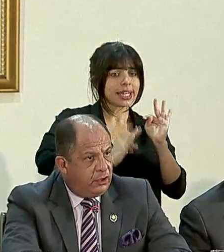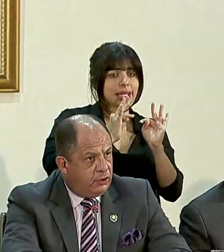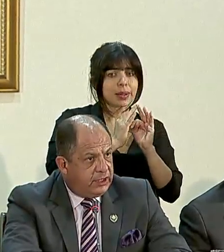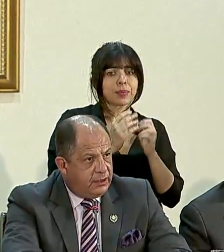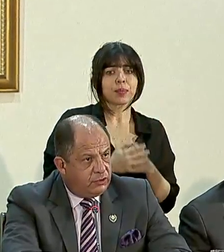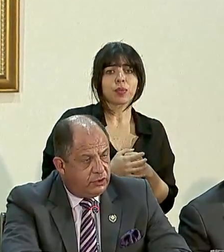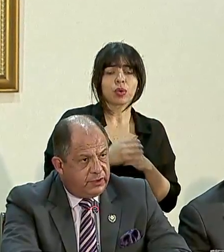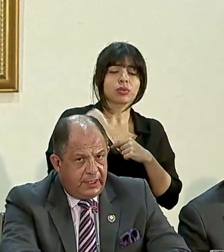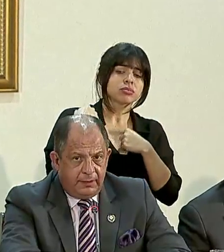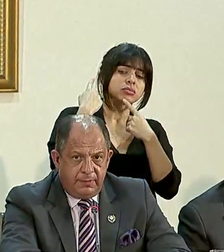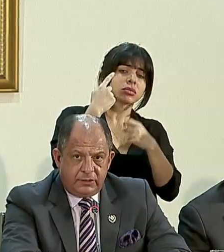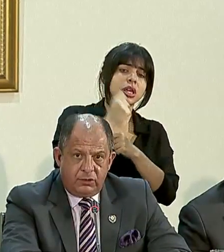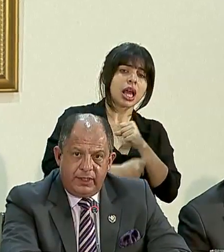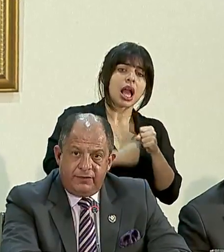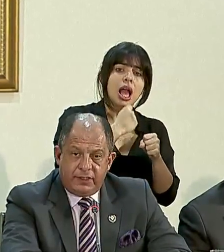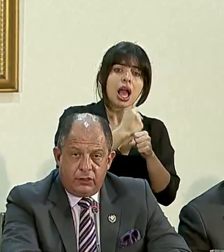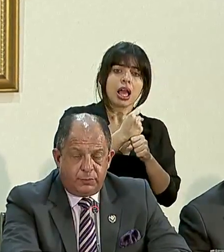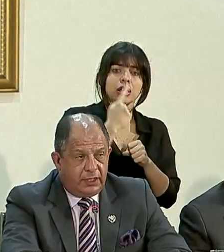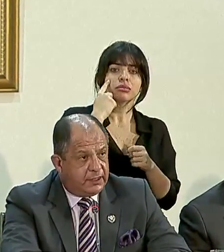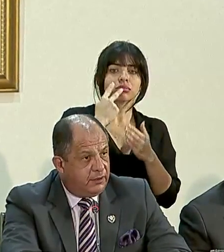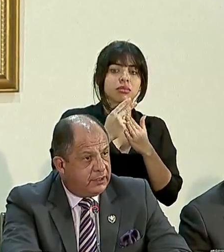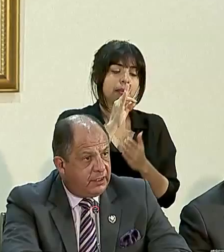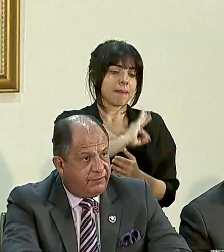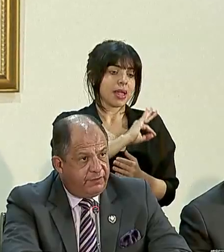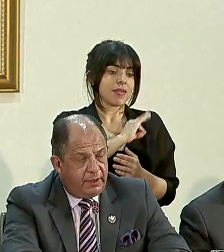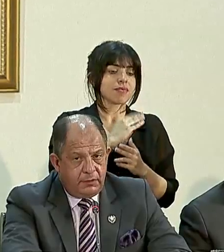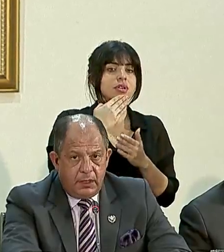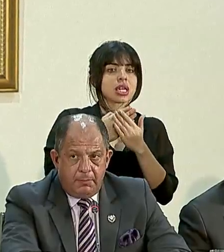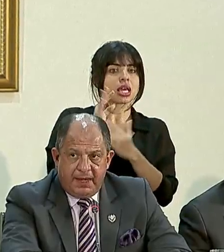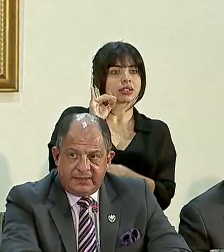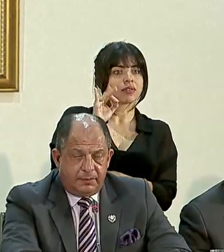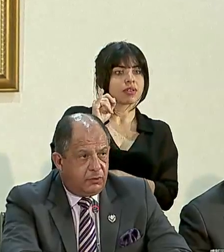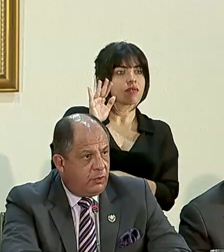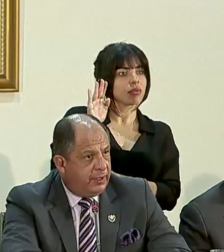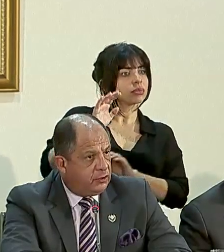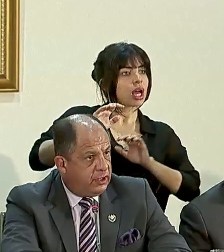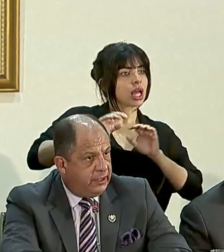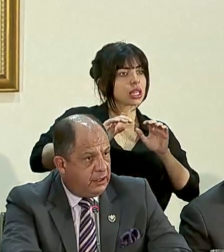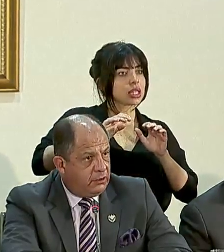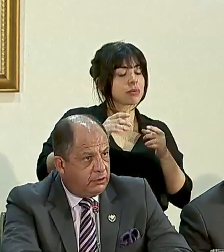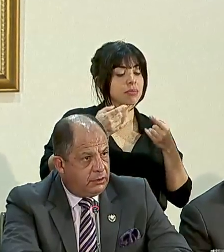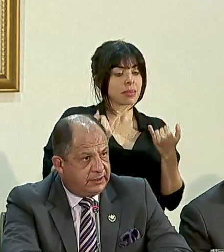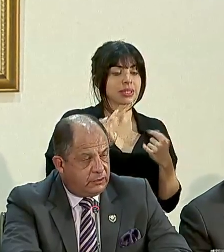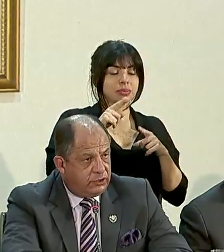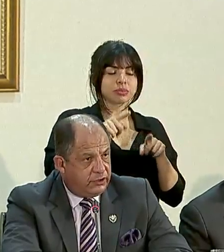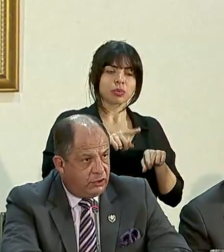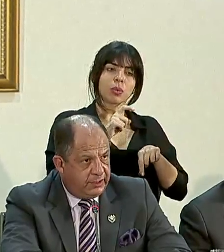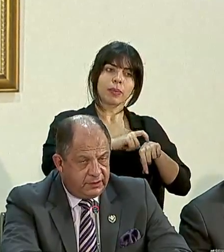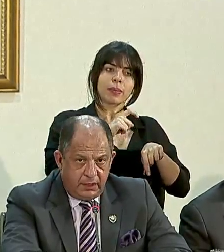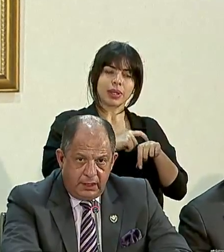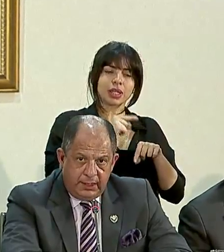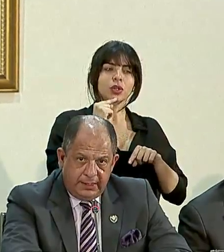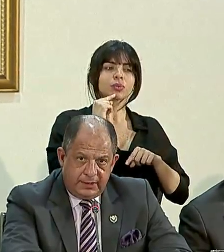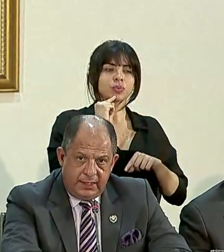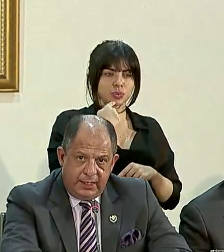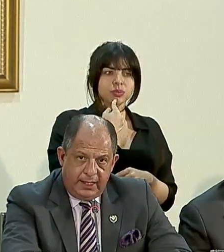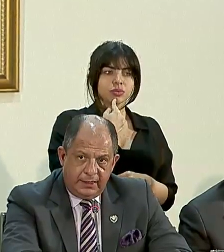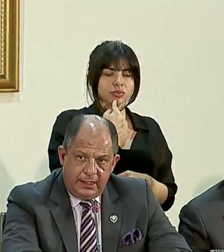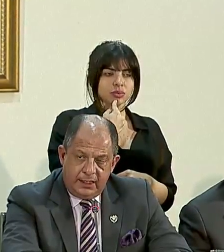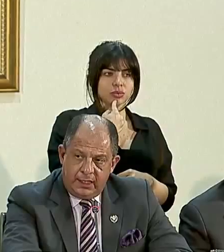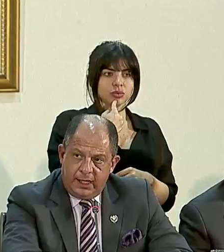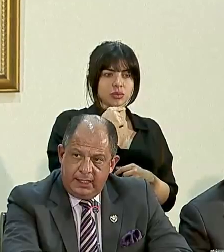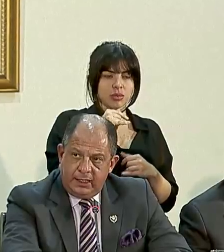lo largo de los años se han visto beneficiados por las actividades de la FIFA. Pasa por un momento crítico, las acusaciones que se